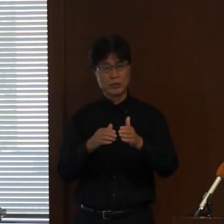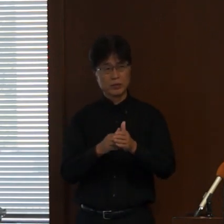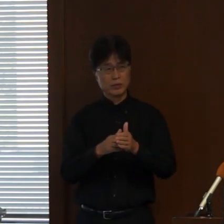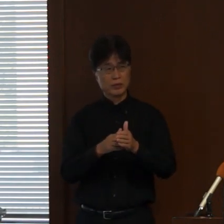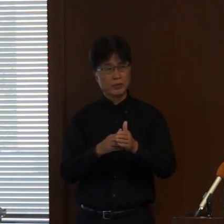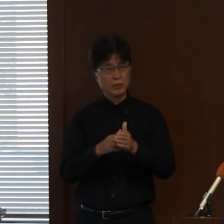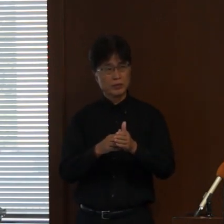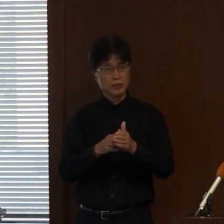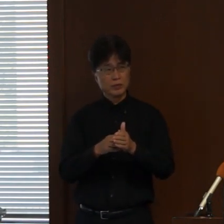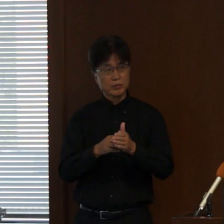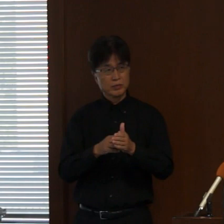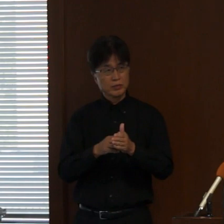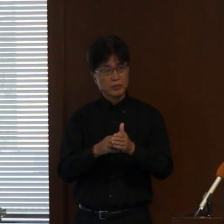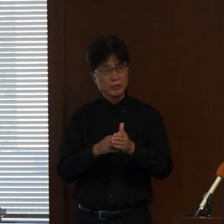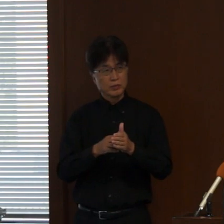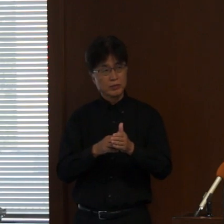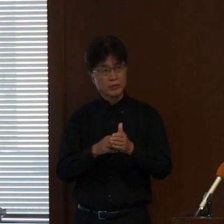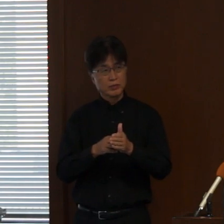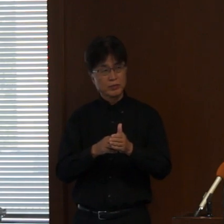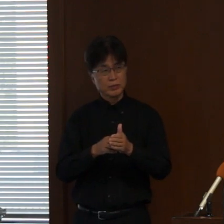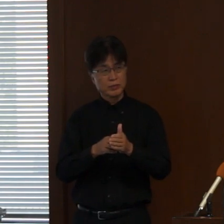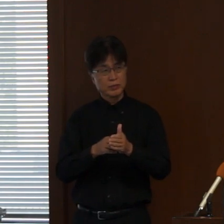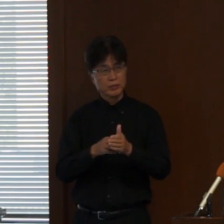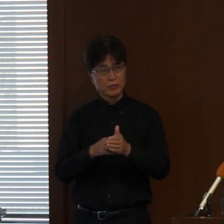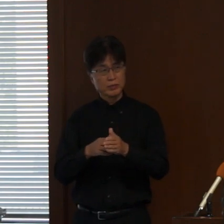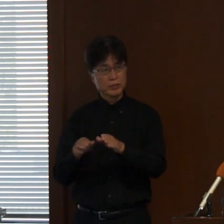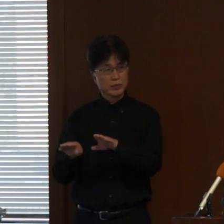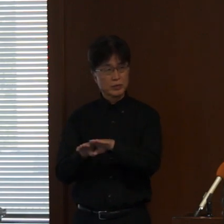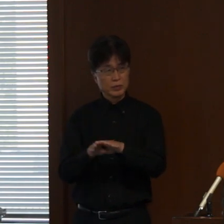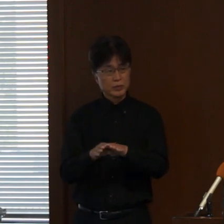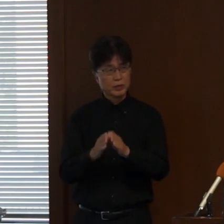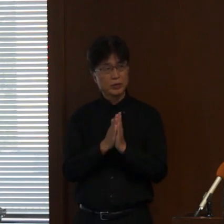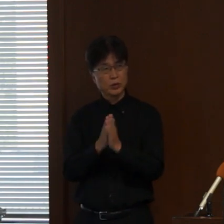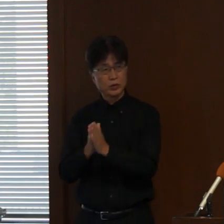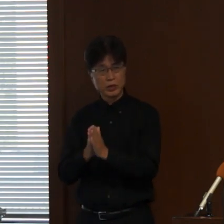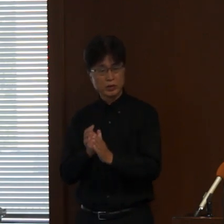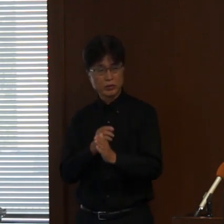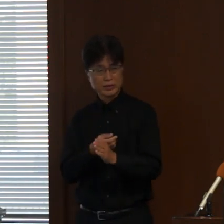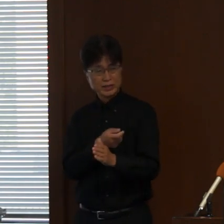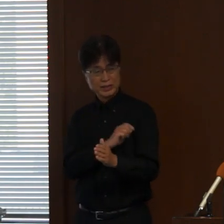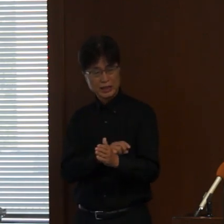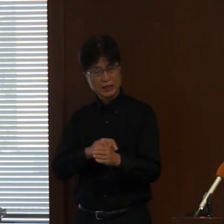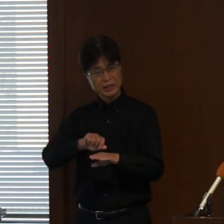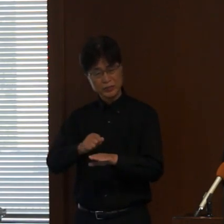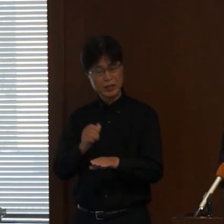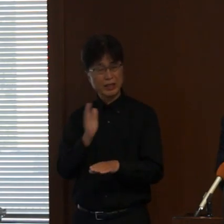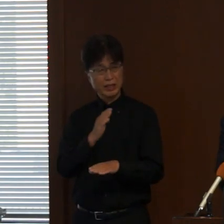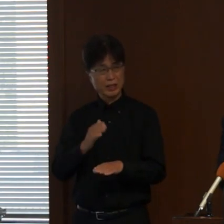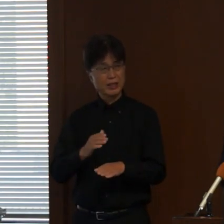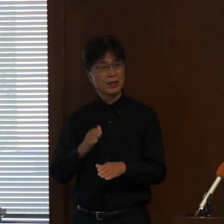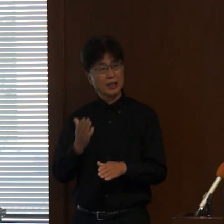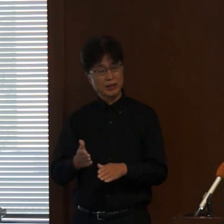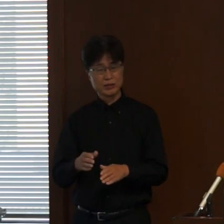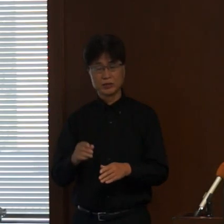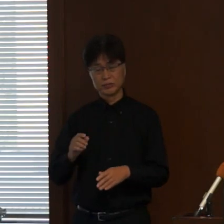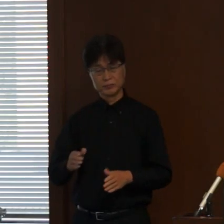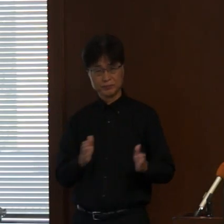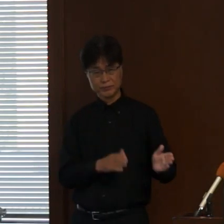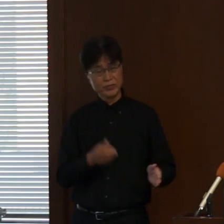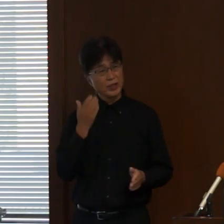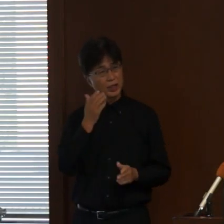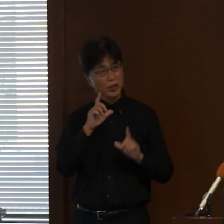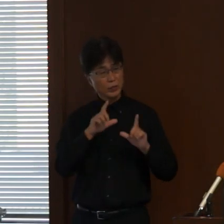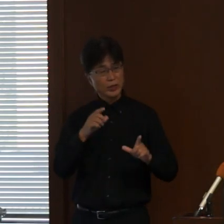伴う飲食店への要請に関して何か強制力を弱まるということはあるんでしょうか。 佐賀県は